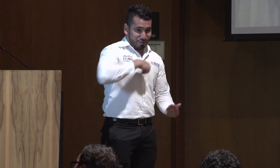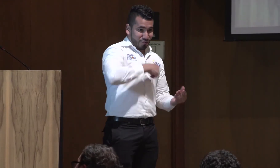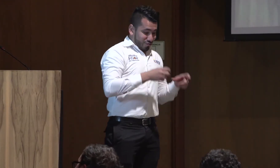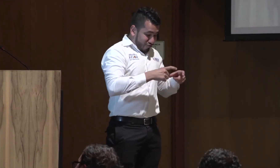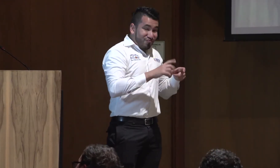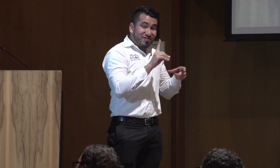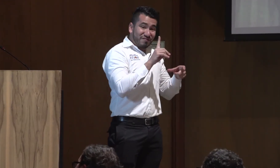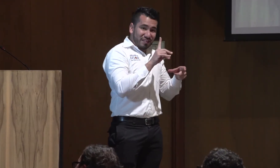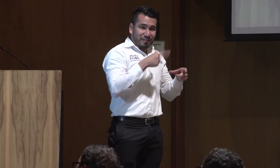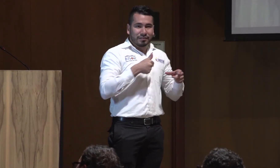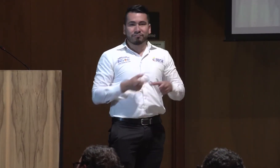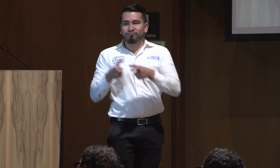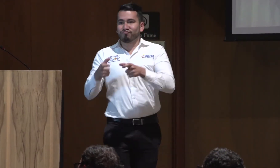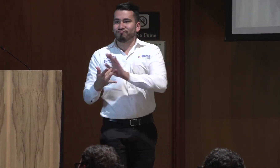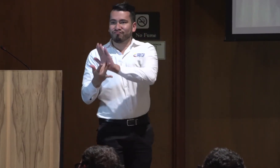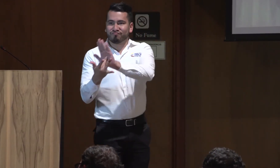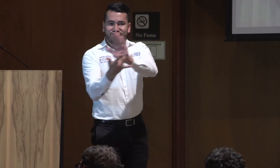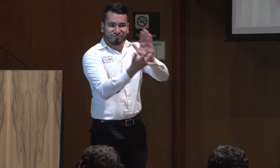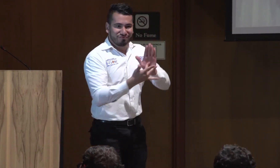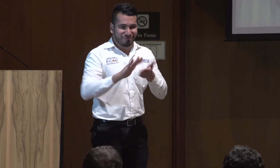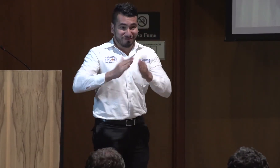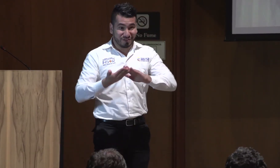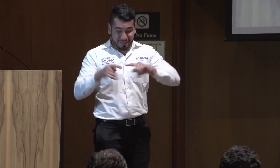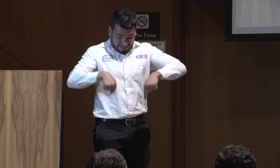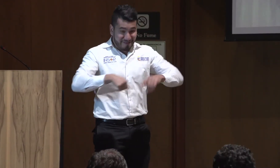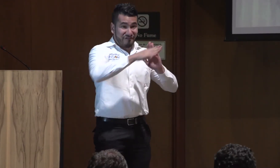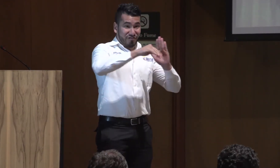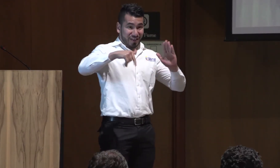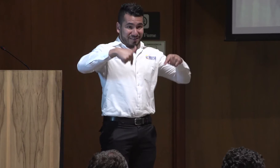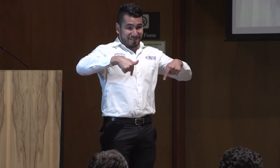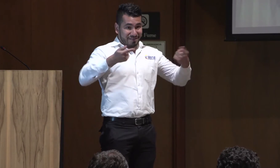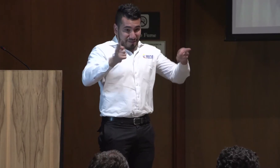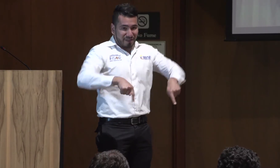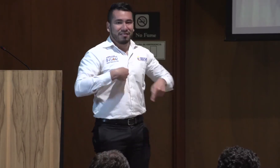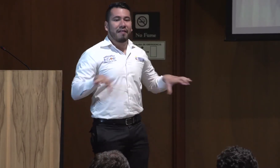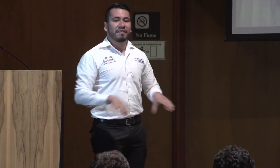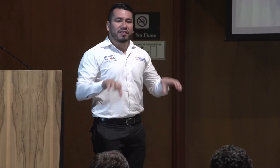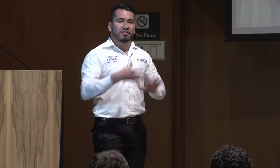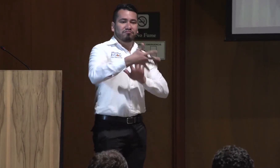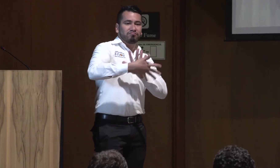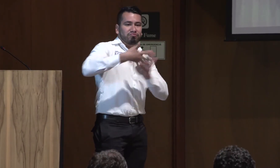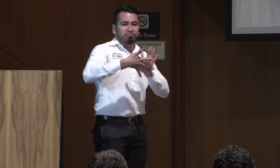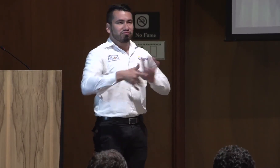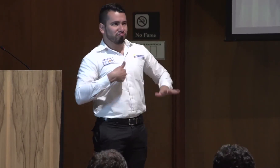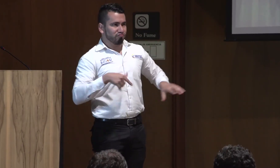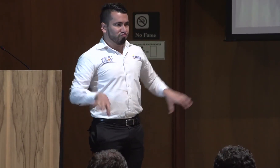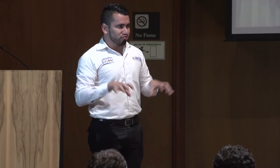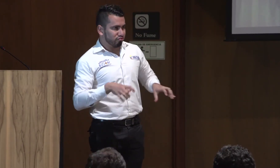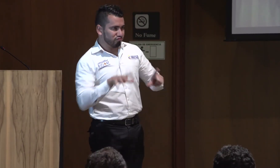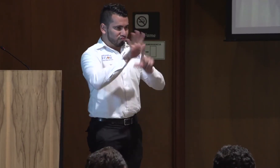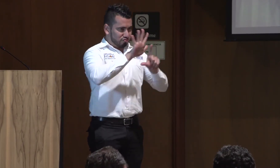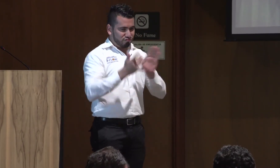con la comunidad. También habrán actividades acá en la biblioteca, también seguramente tenemos otras actividades en el Centro de Memoria, Paz y